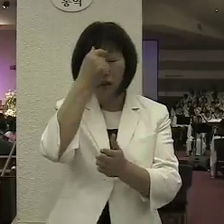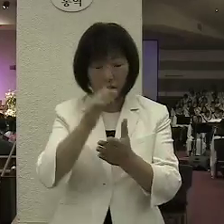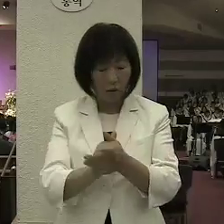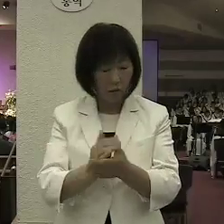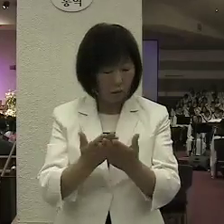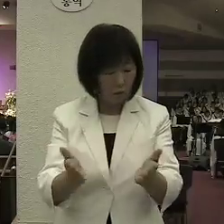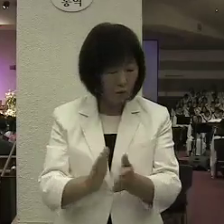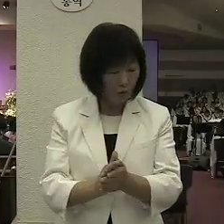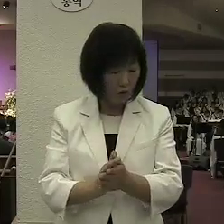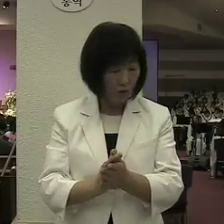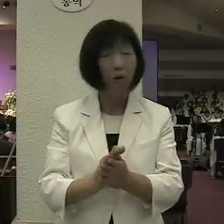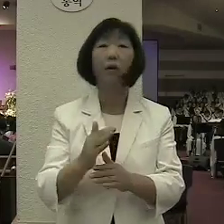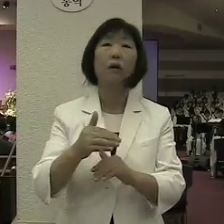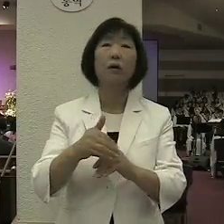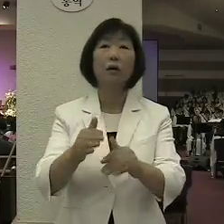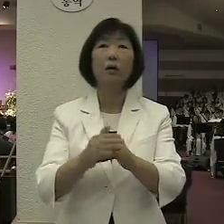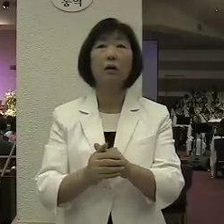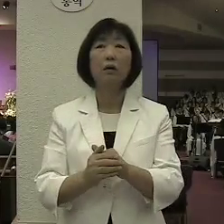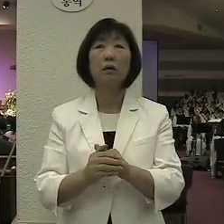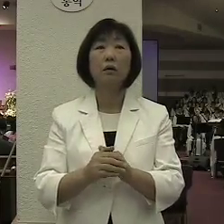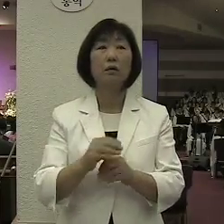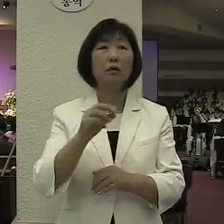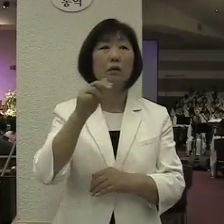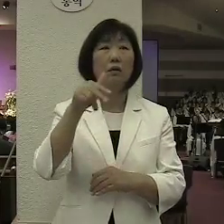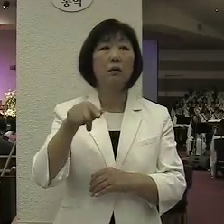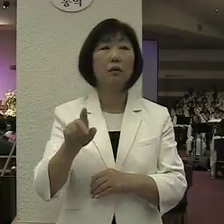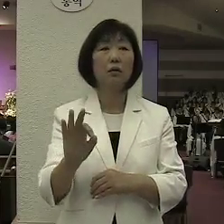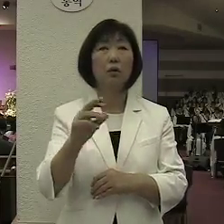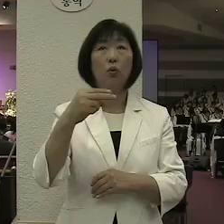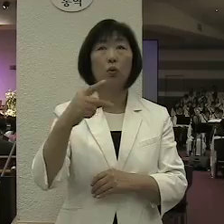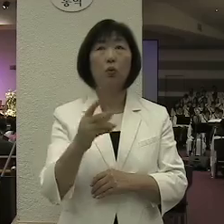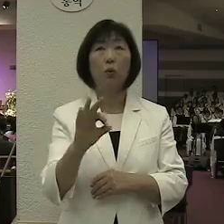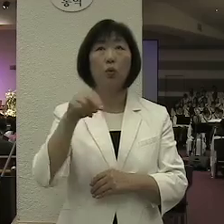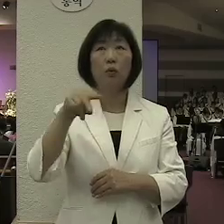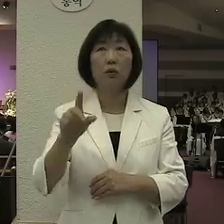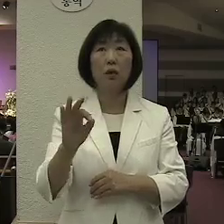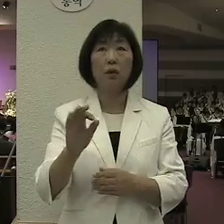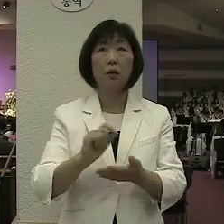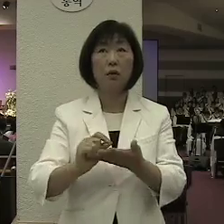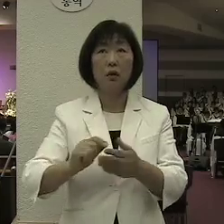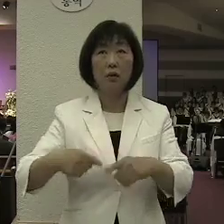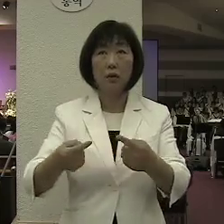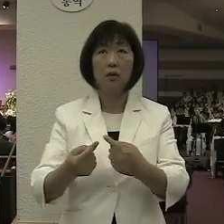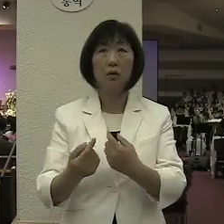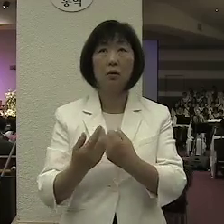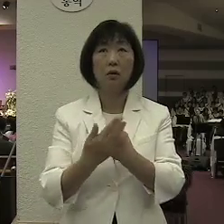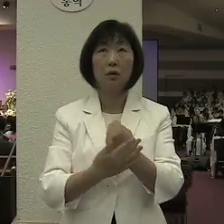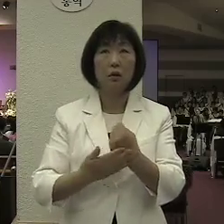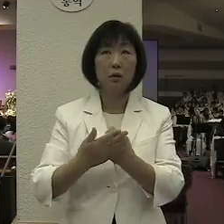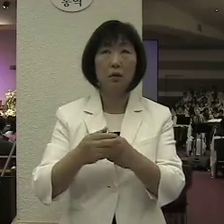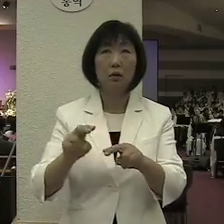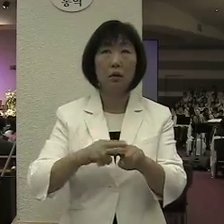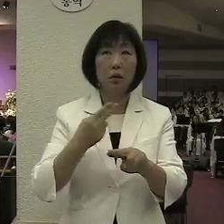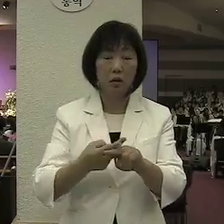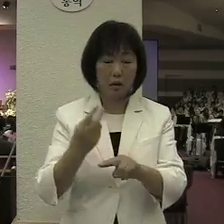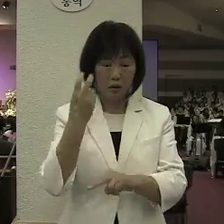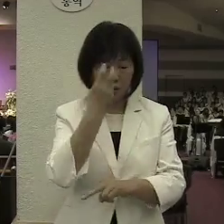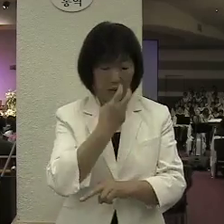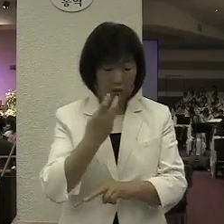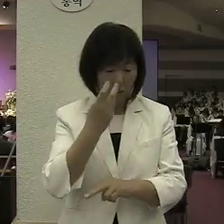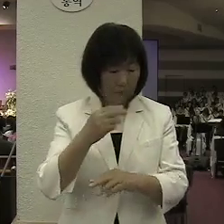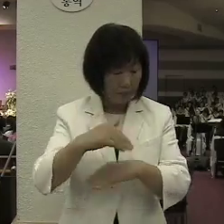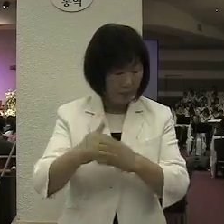또 나가시면서 청동산 앞에서 신청해 주실 수 있겠습니다. 은사 점검반 새로 시작합니다.